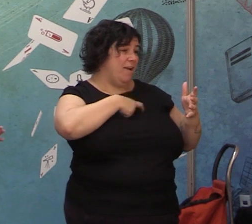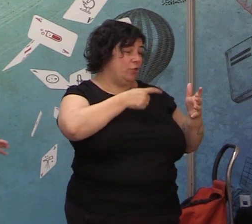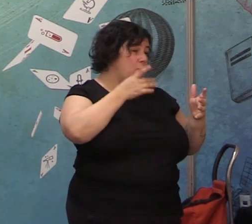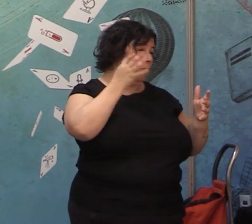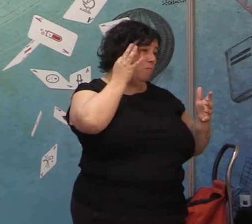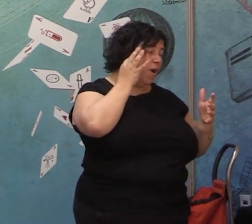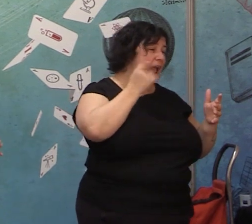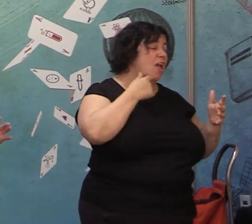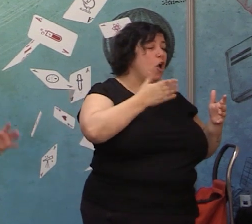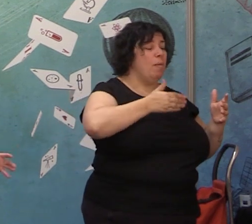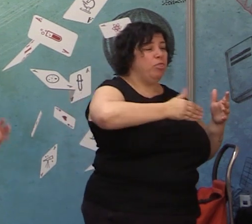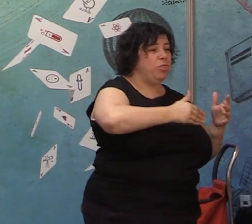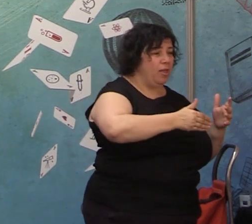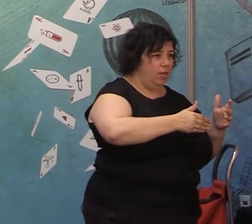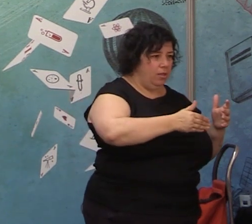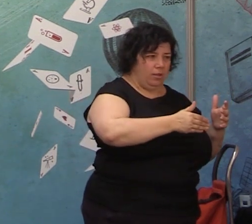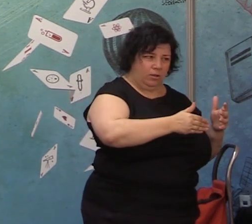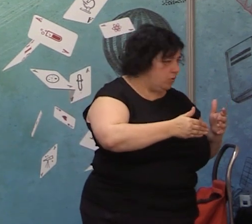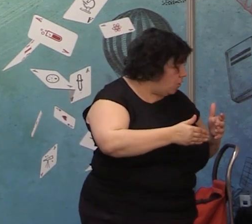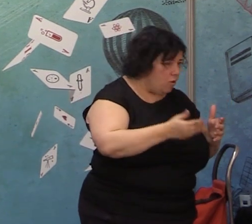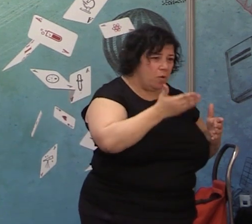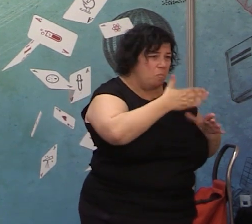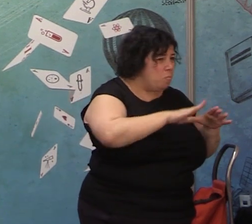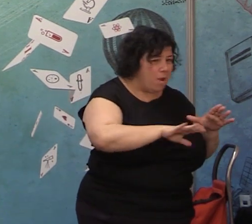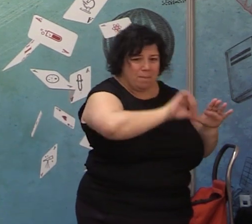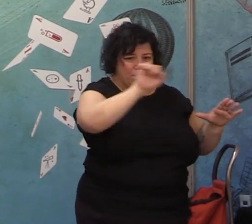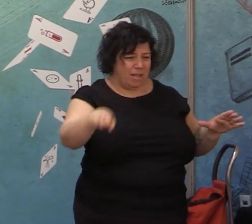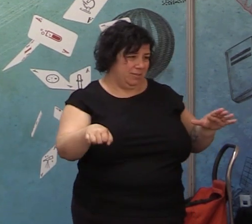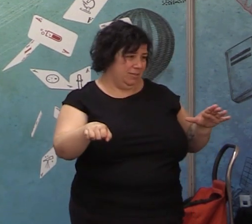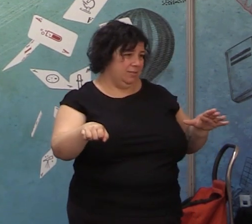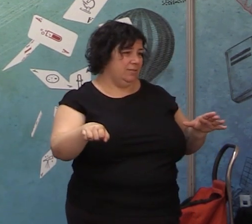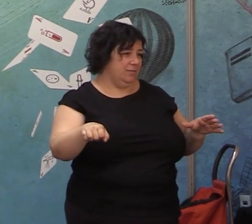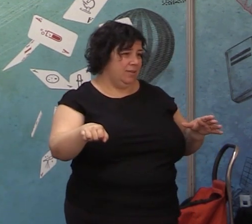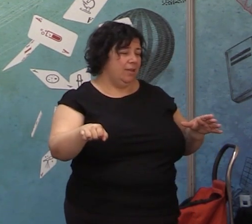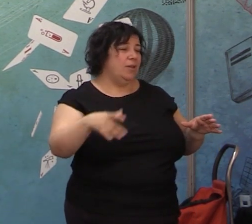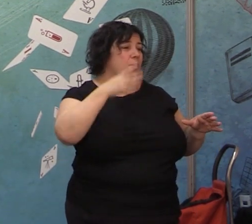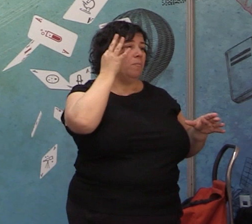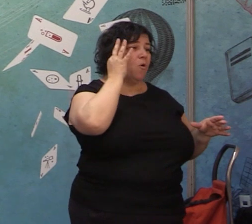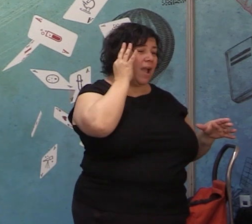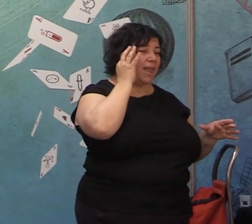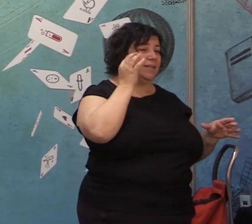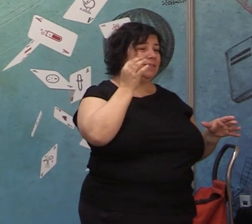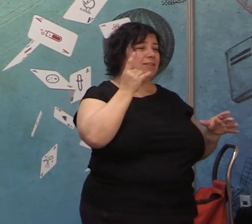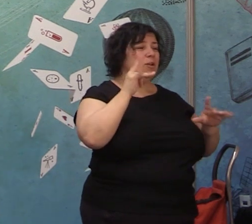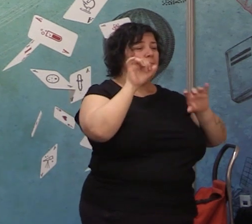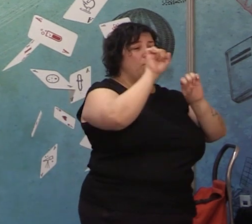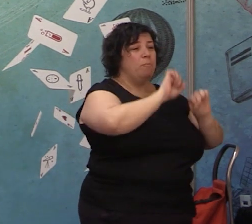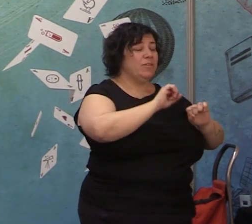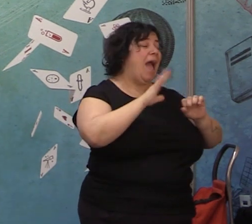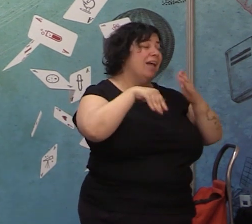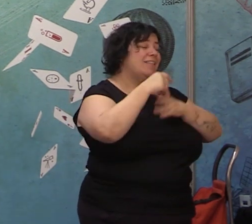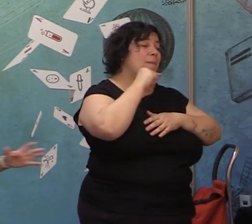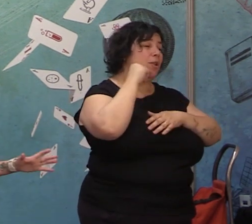son más leves, más chichinabos? No, se mueren más en el primer año. ¿Las mujeres están protegidas hasta la